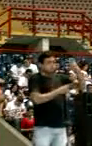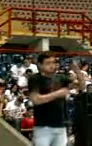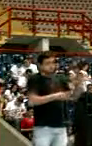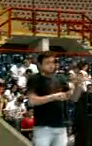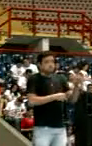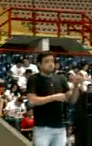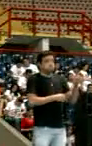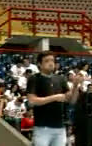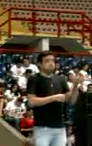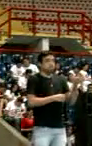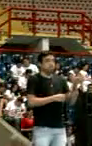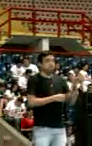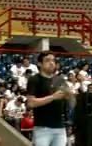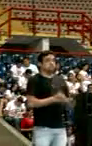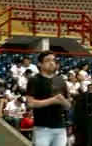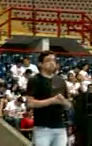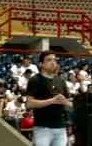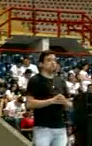defende.